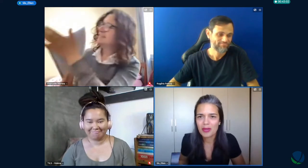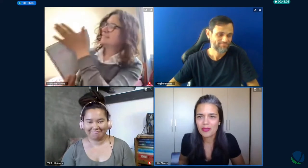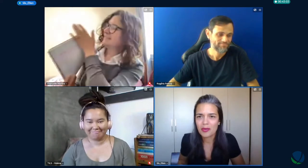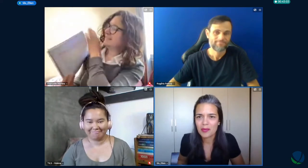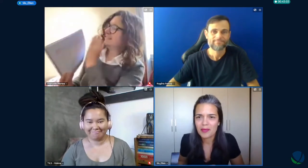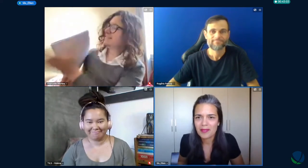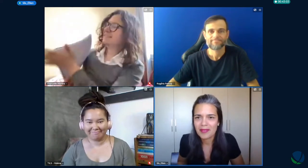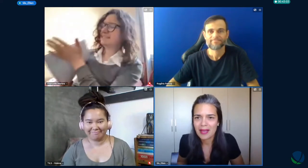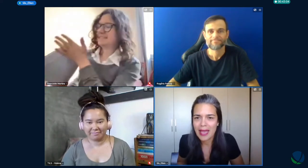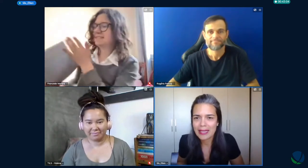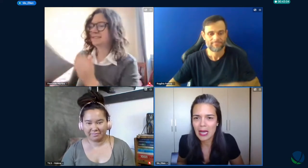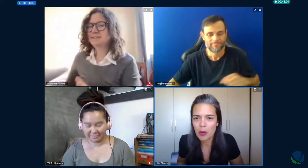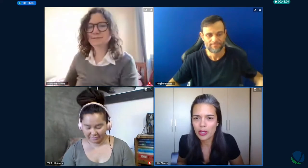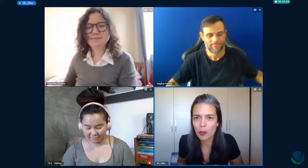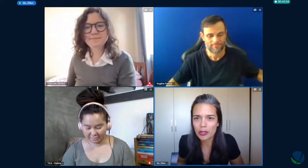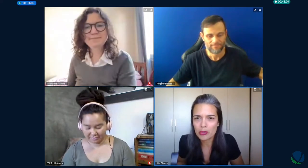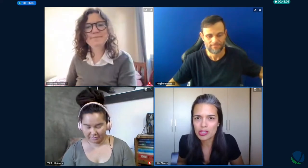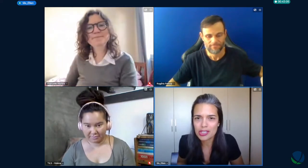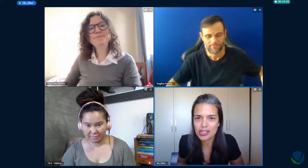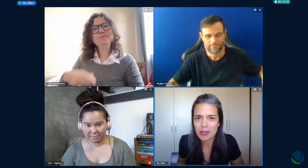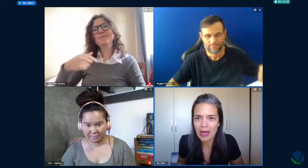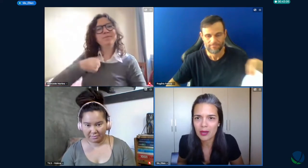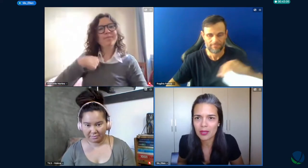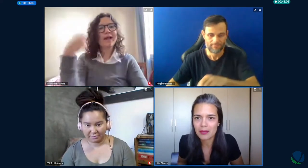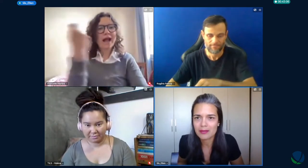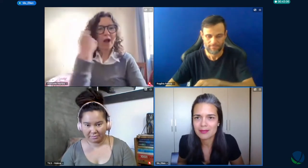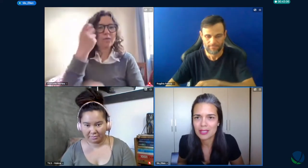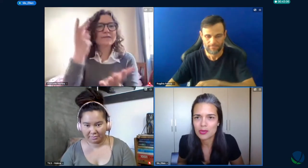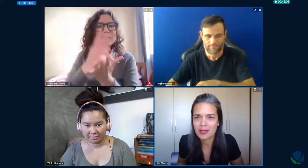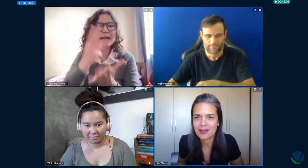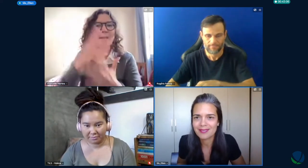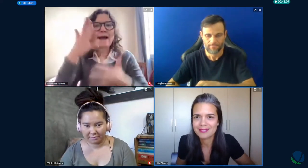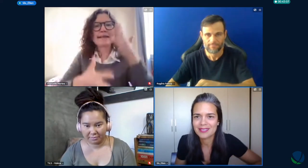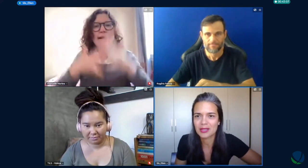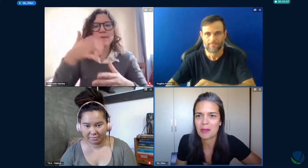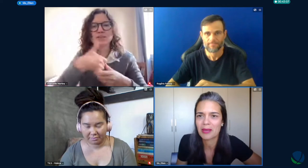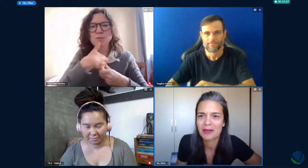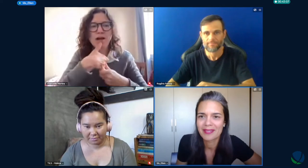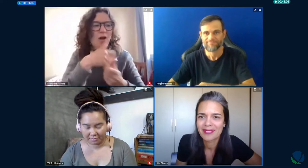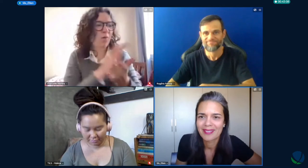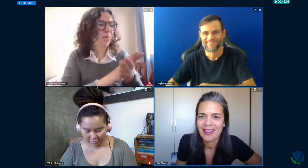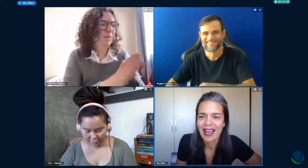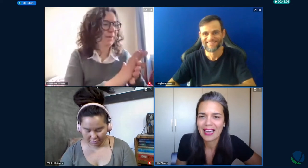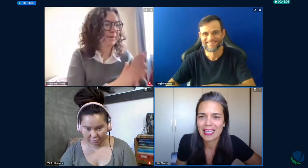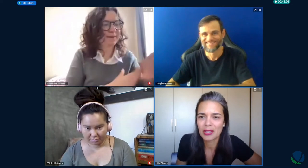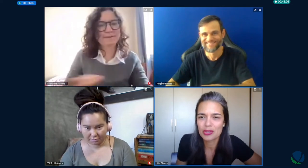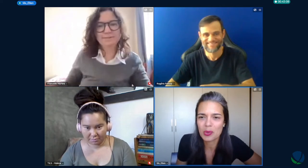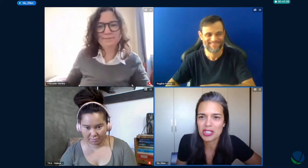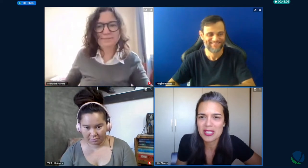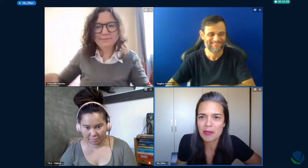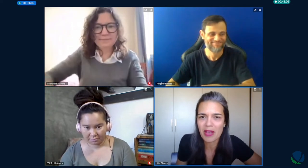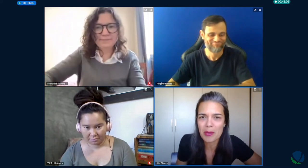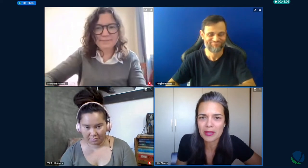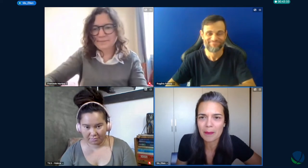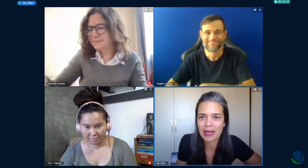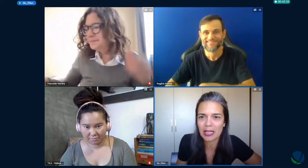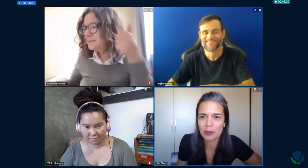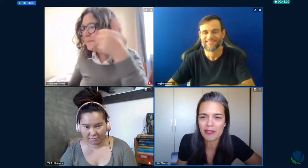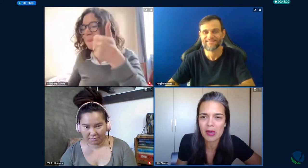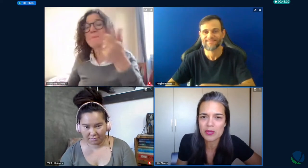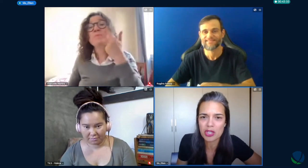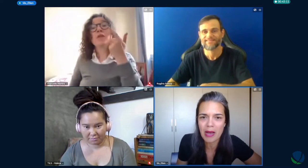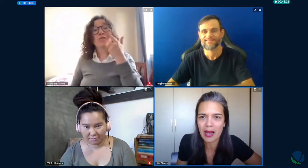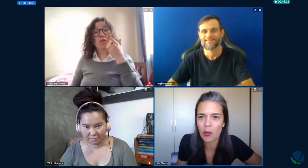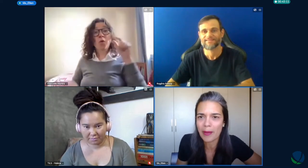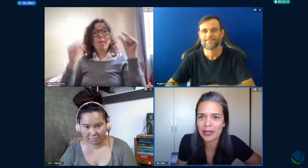Só um minutinho que eu vou... É, derramou aqui um pouquinho de chimarrão na sua, no seu trabalho. Aqui no sul a gente sempre fica meio atrapalhado